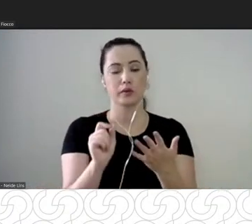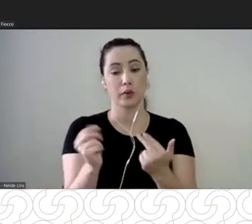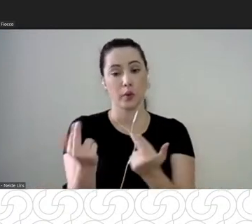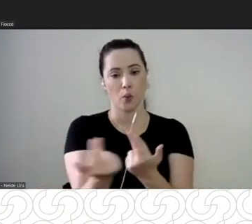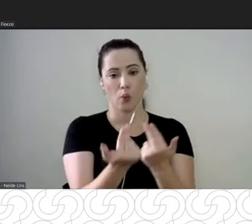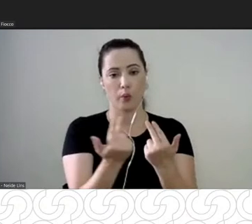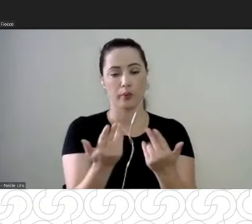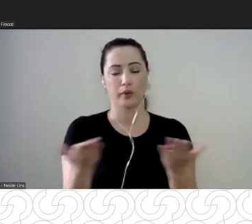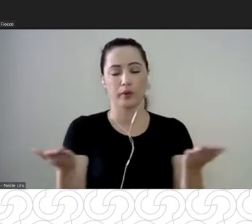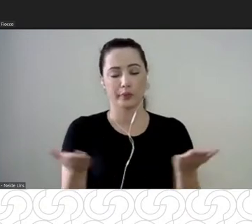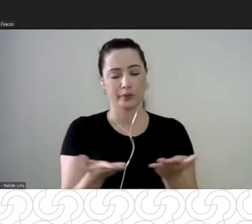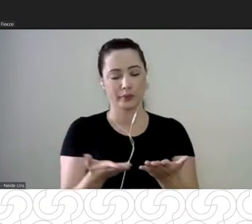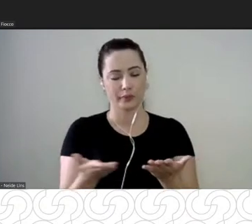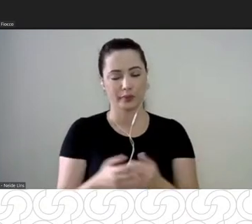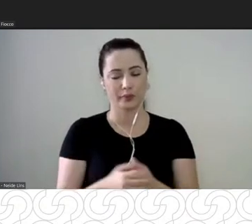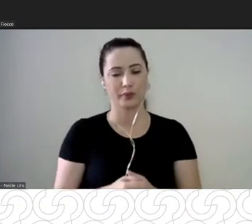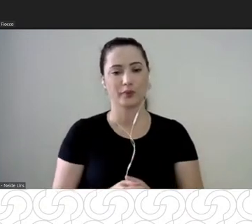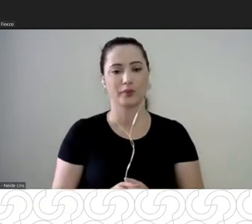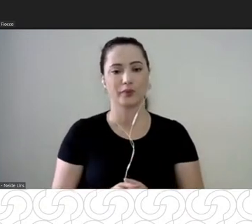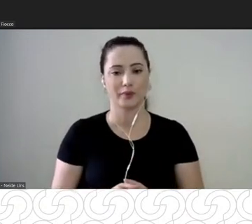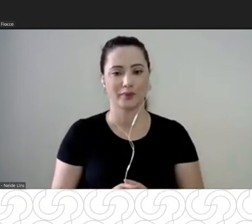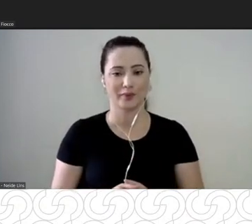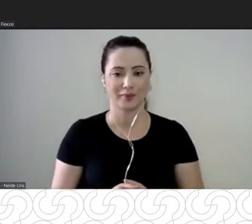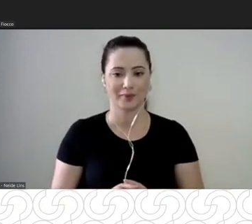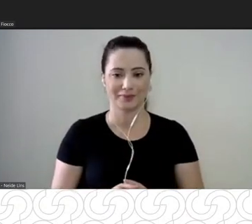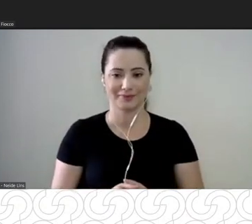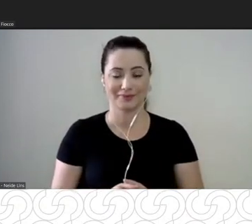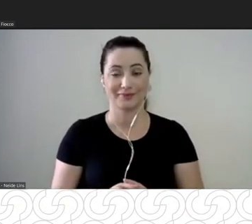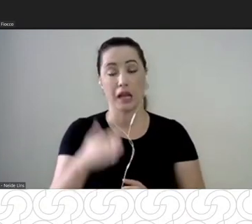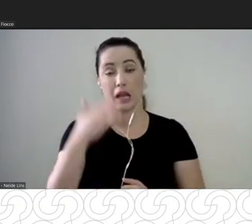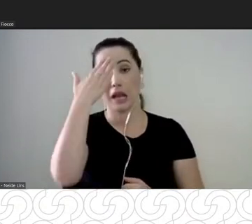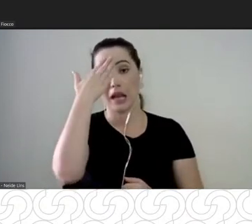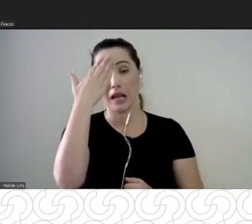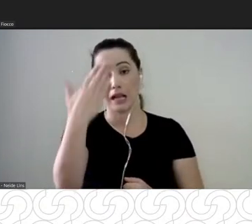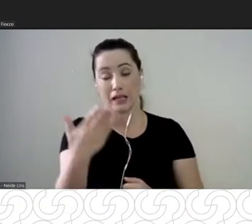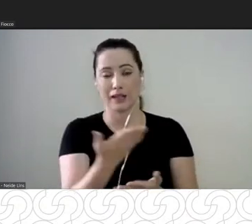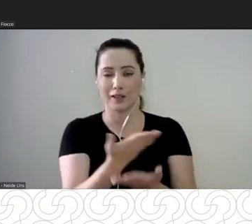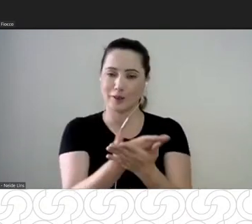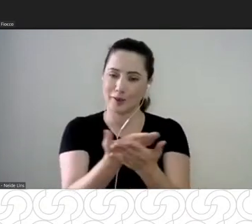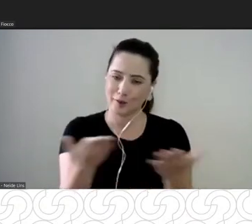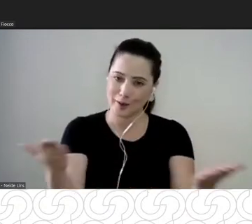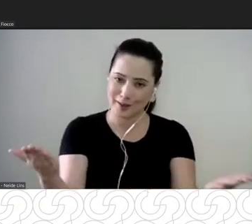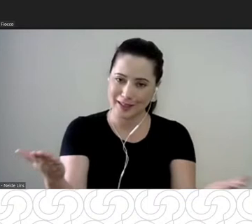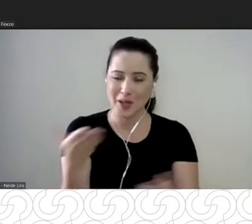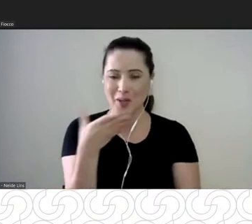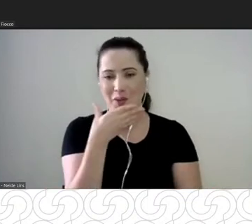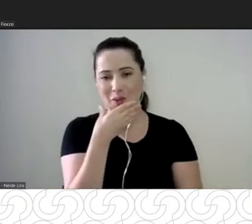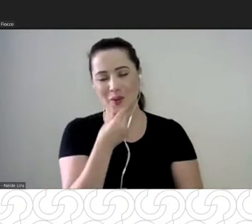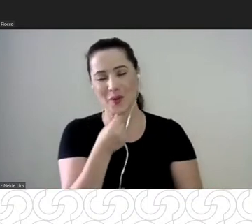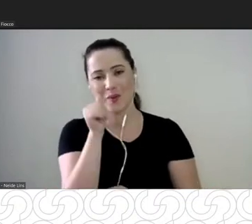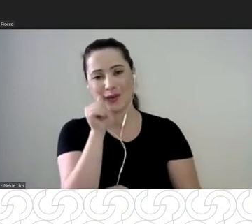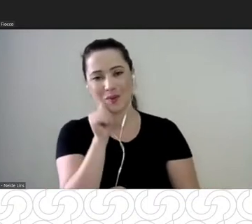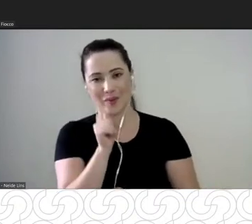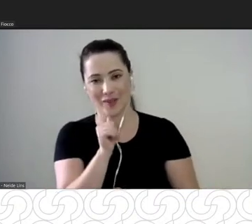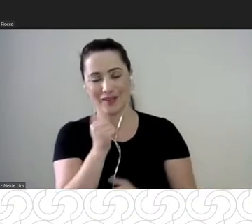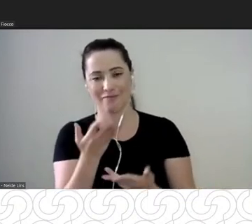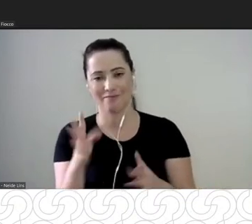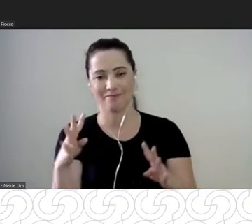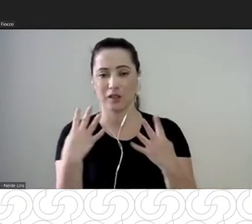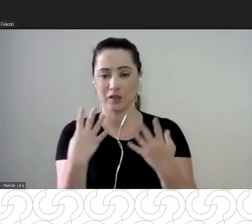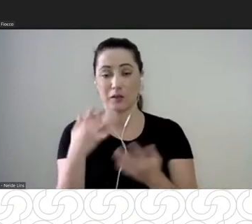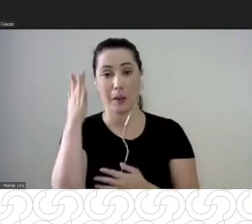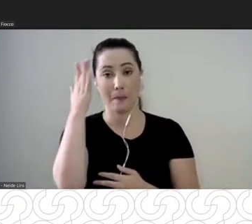que desenvolvemos hoje. Agradeço muito aos senhores e às senhoras, e amanhã